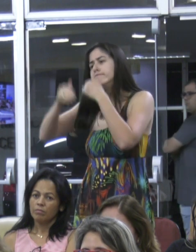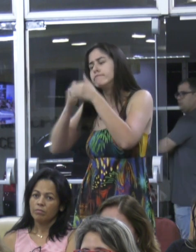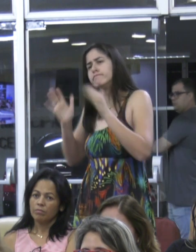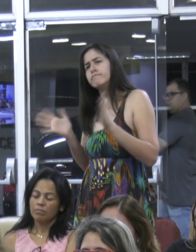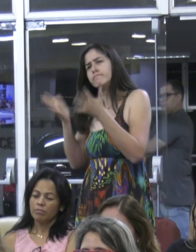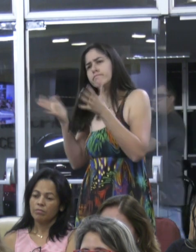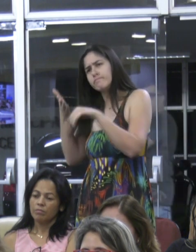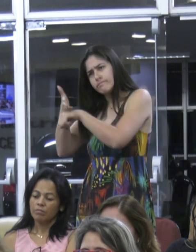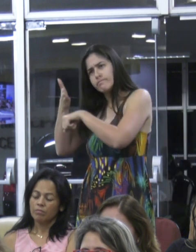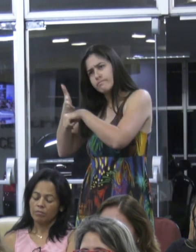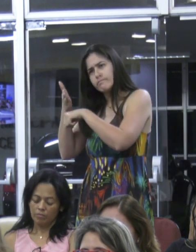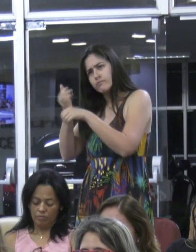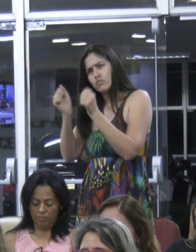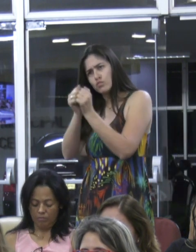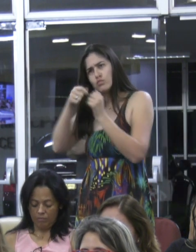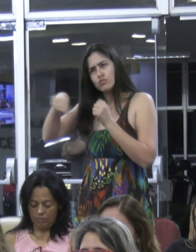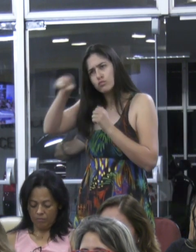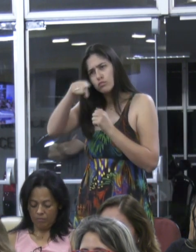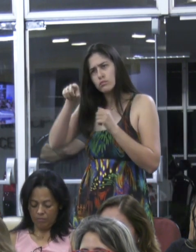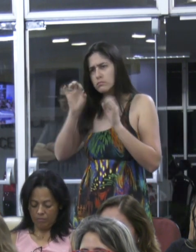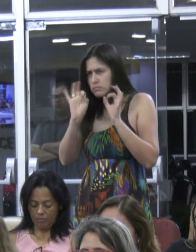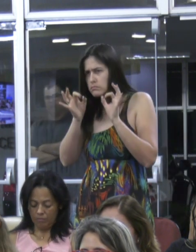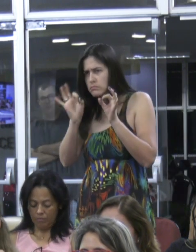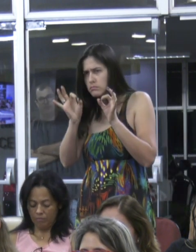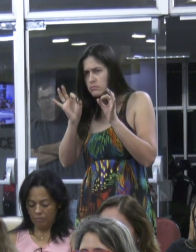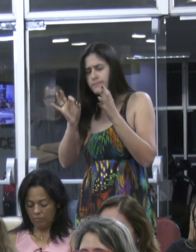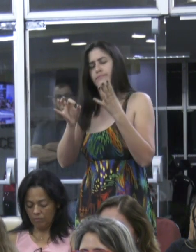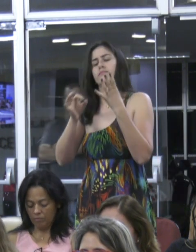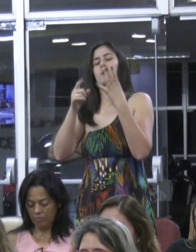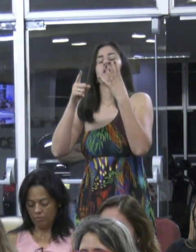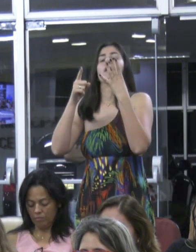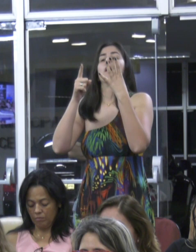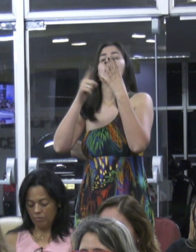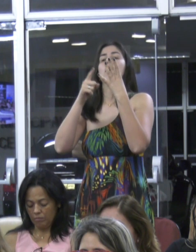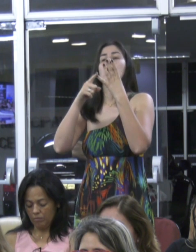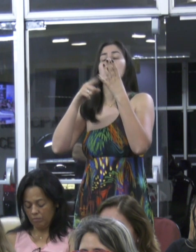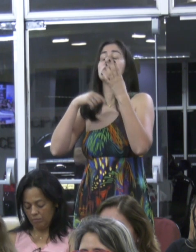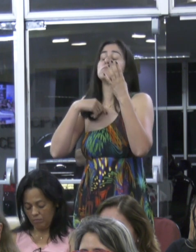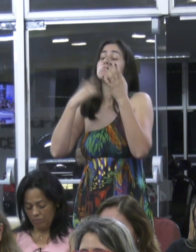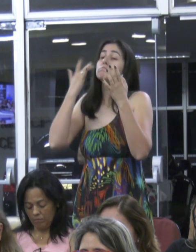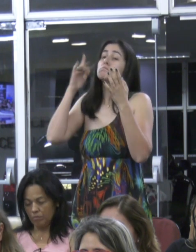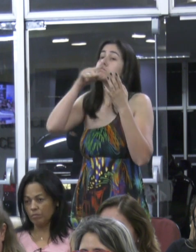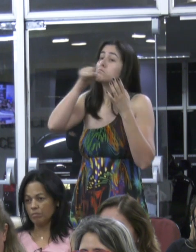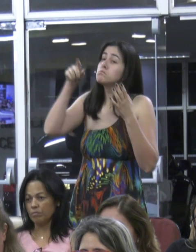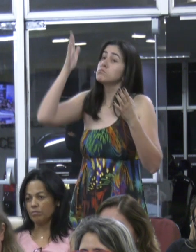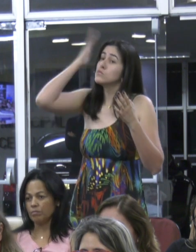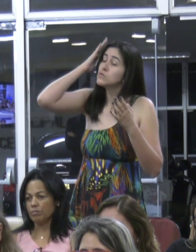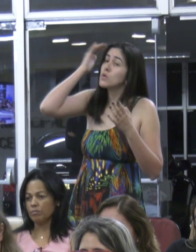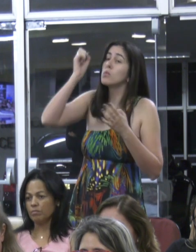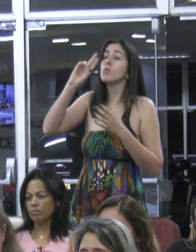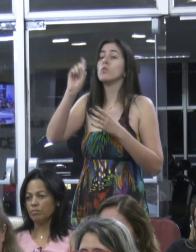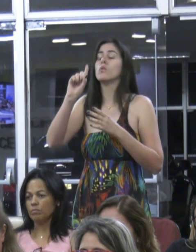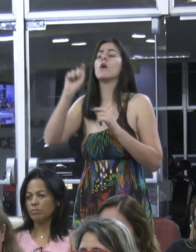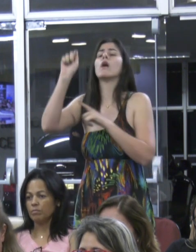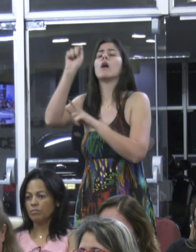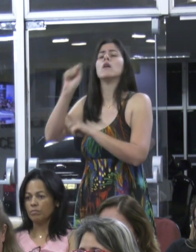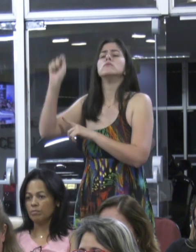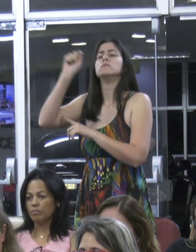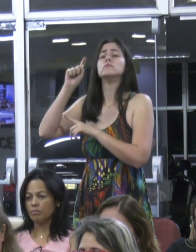Queria saber também qual é a relação da família dele com relação à participação da família dele com a língua de sinais